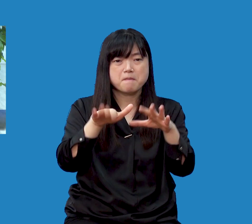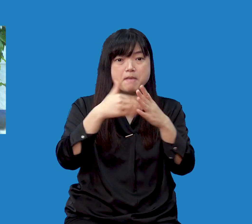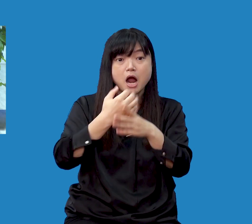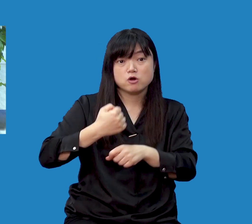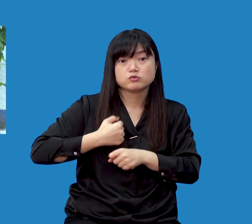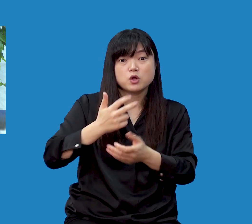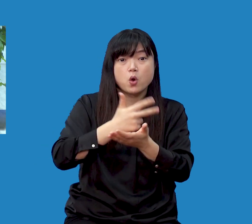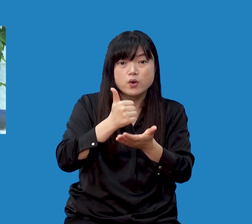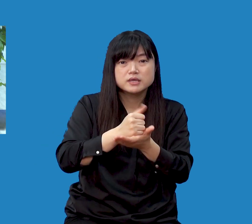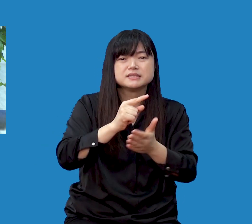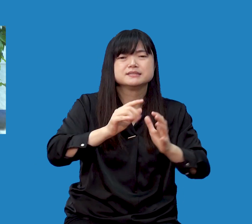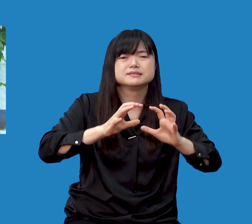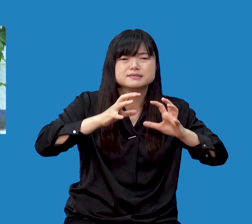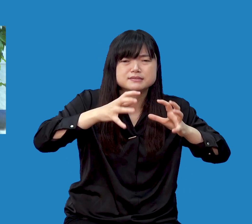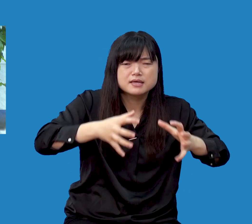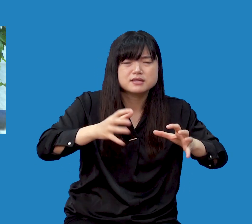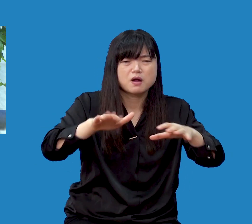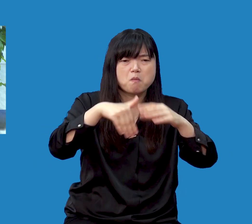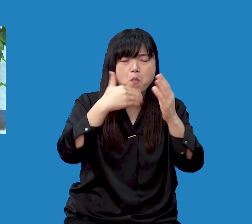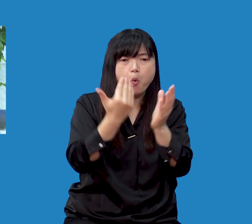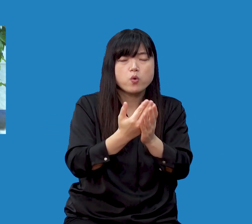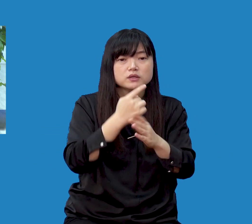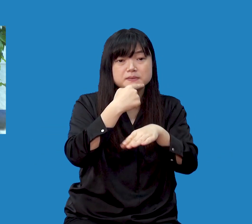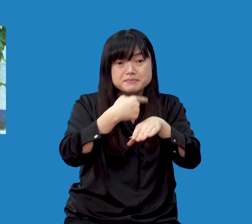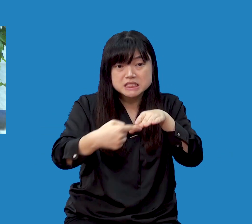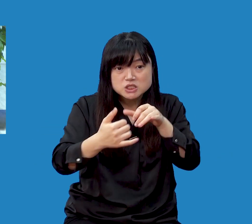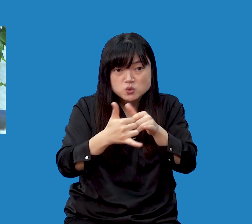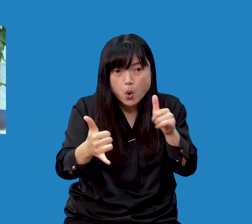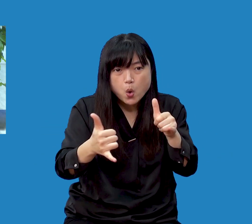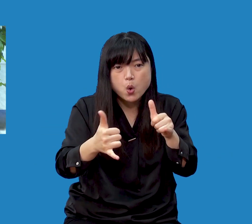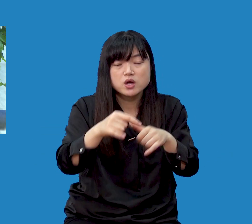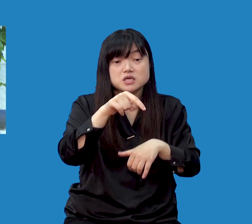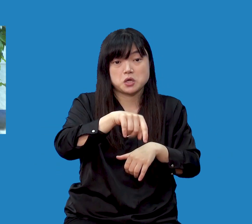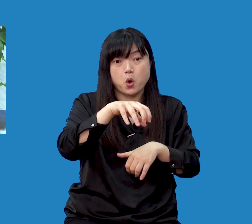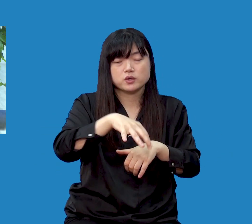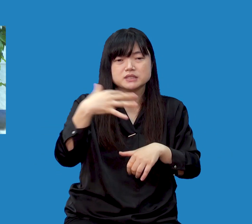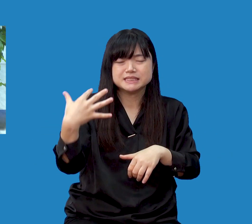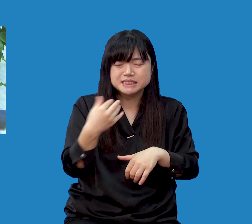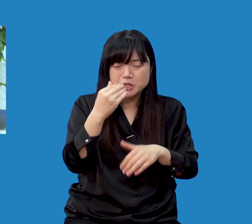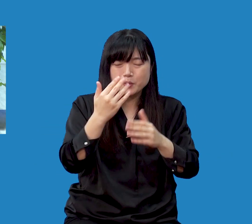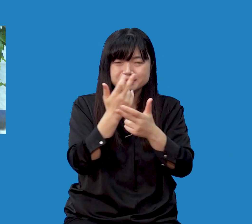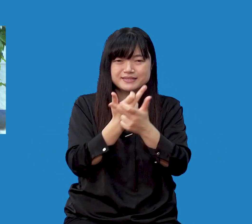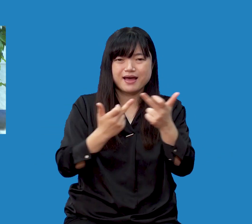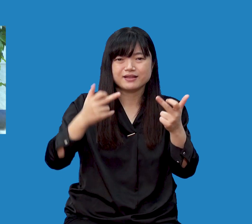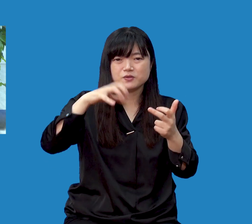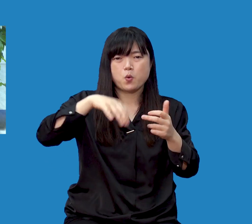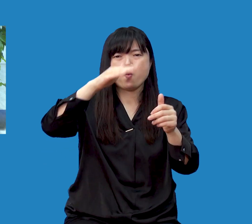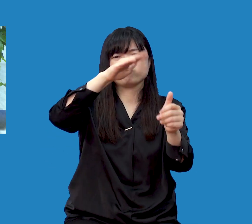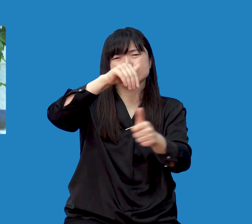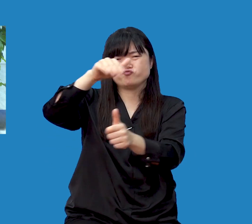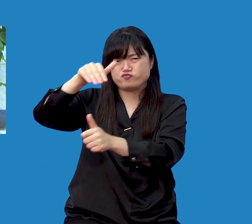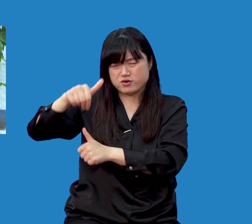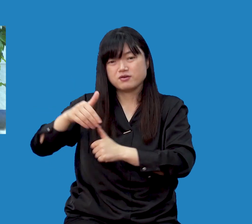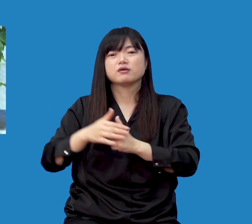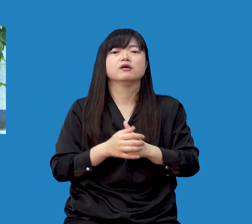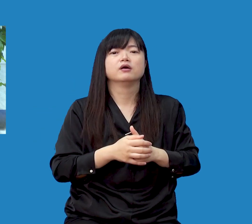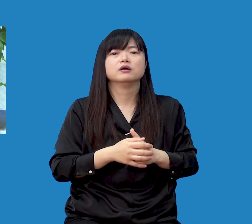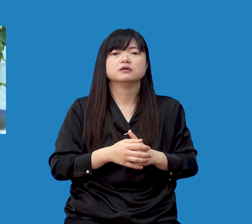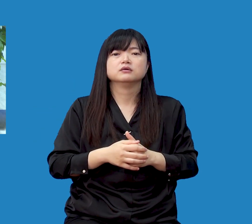만군의 야훼께서 이 세상 모든 민족을 여기 시온산으로